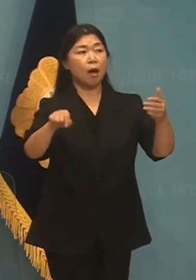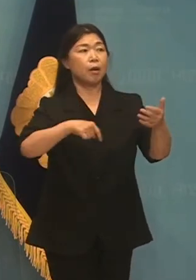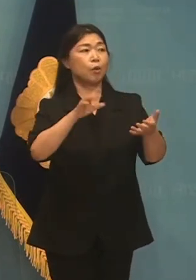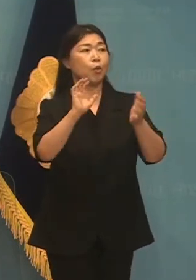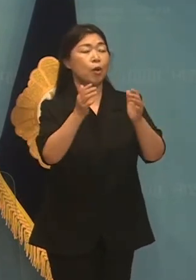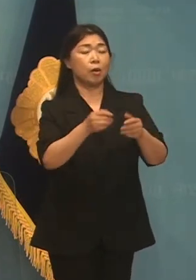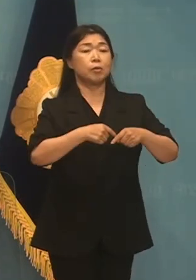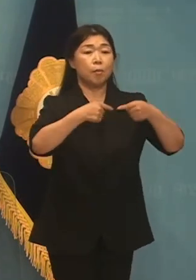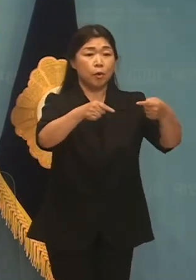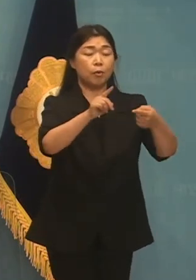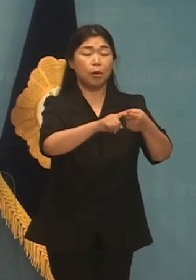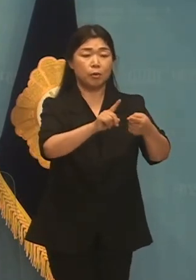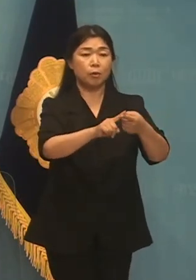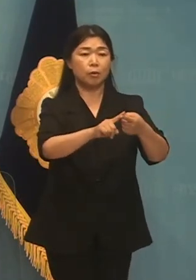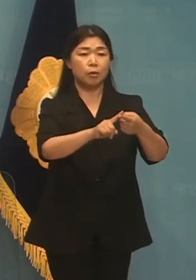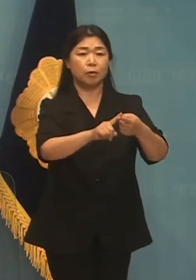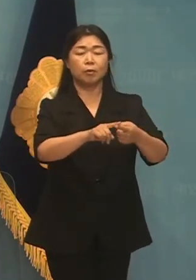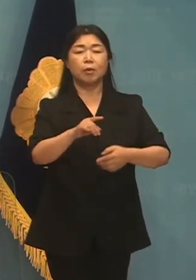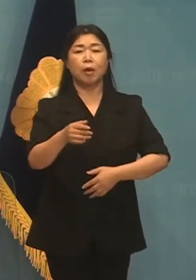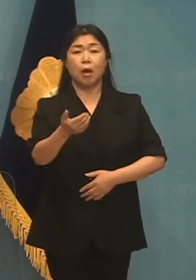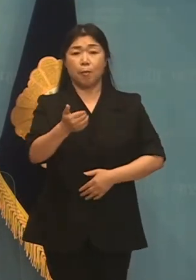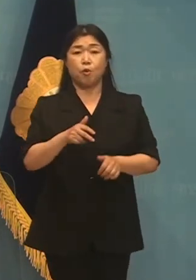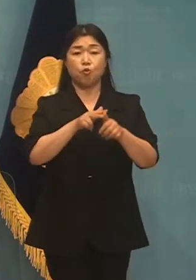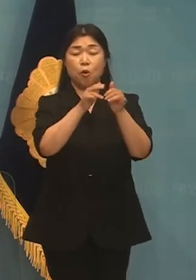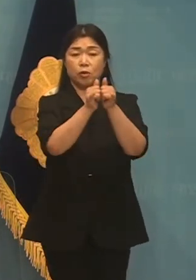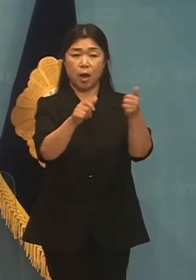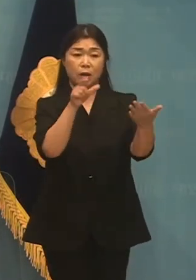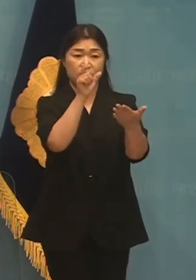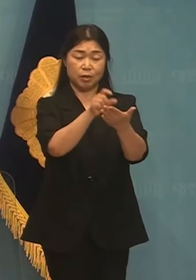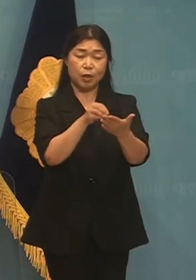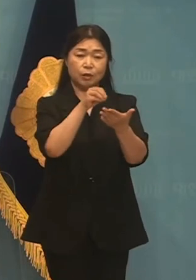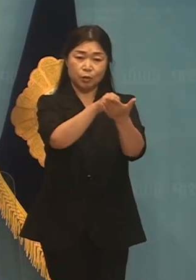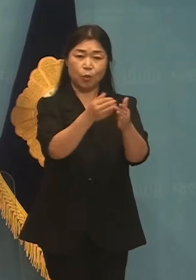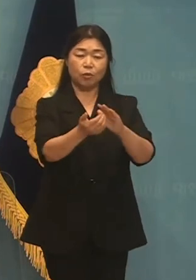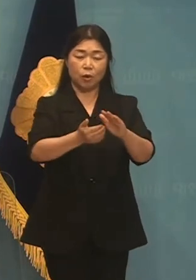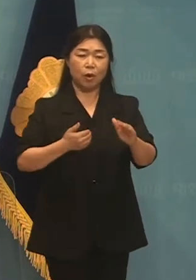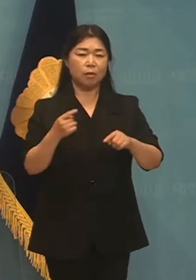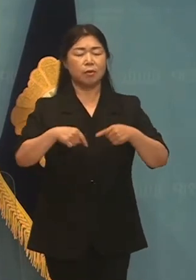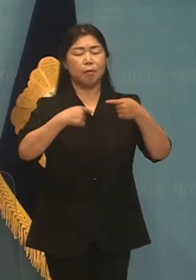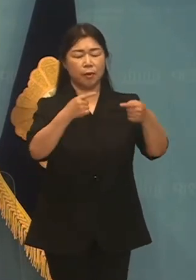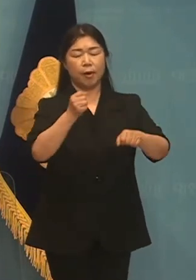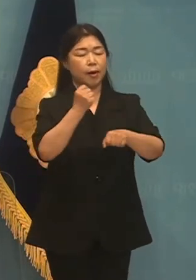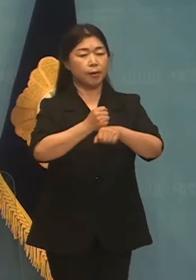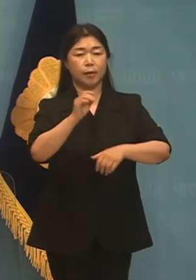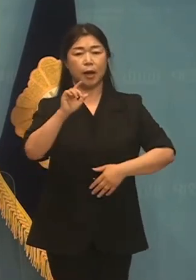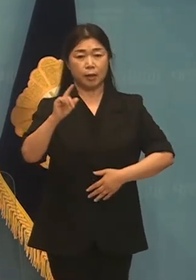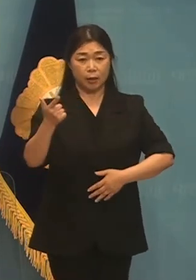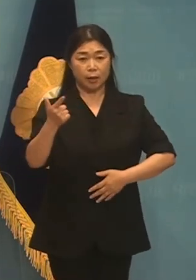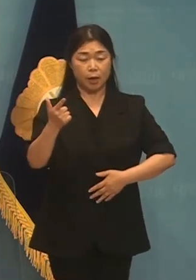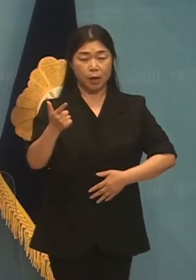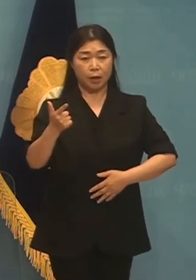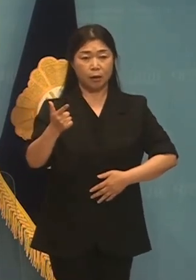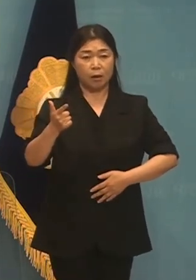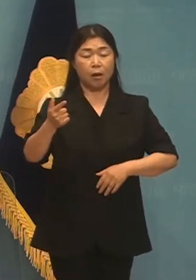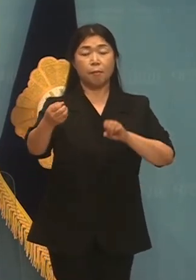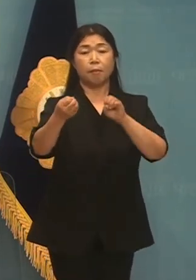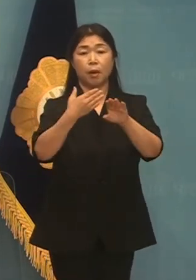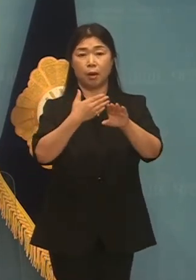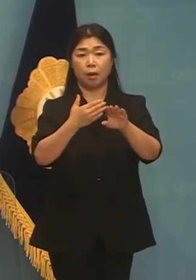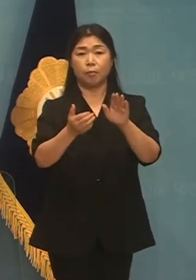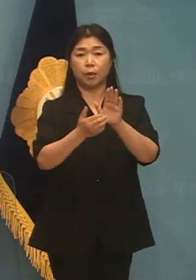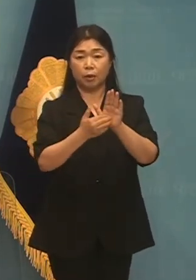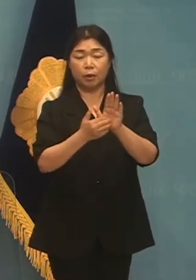토론회 참석에 대해서도 예비 후보 등록 전에는 참석 안 할 수 있는 것이라